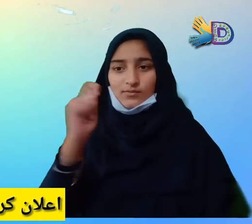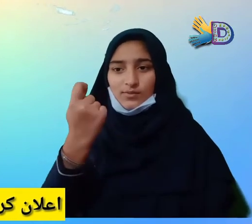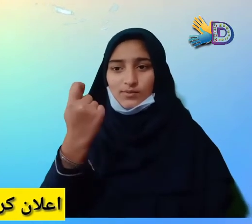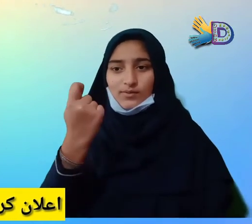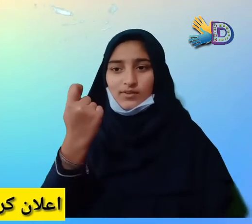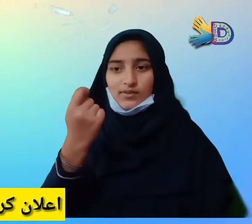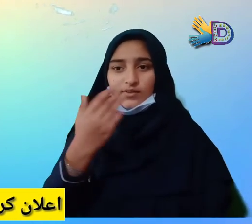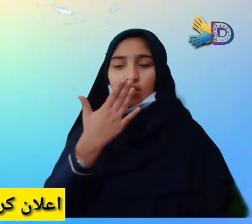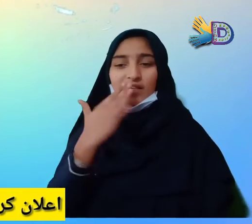छुट्टी है।